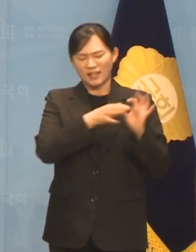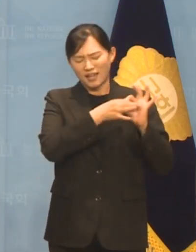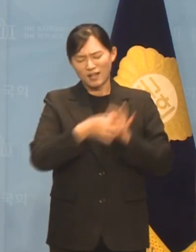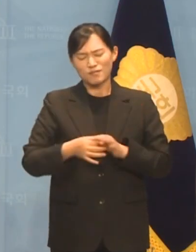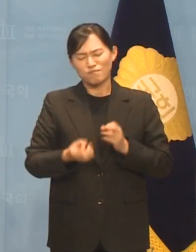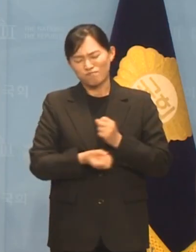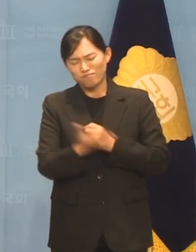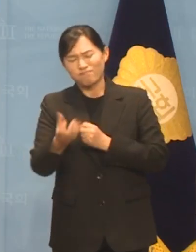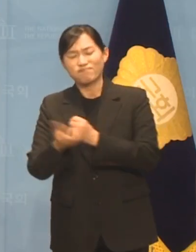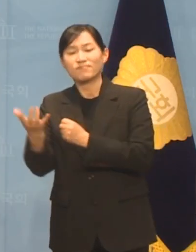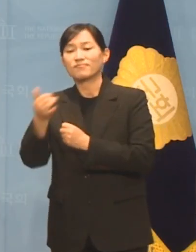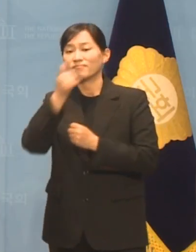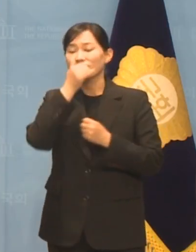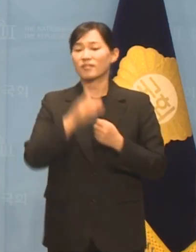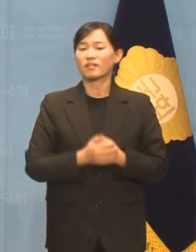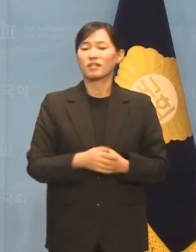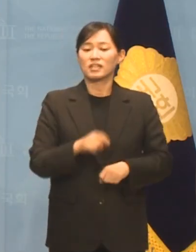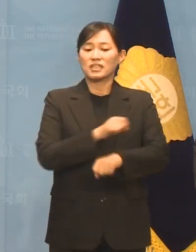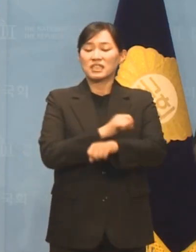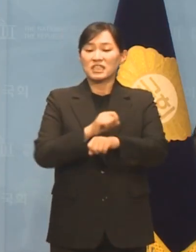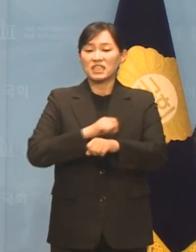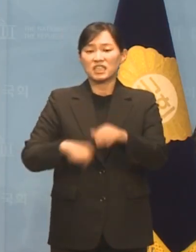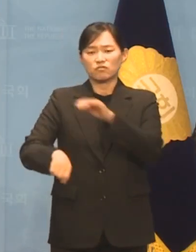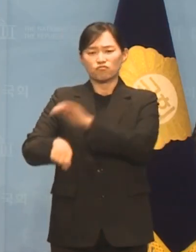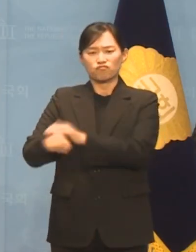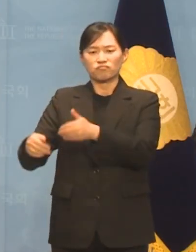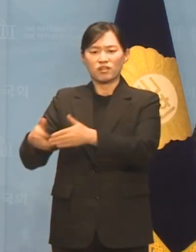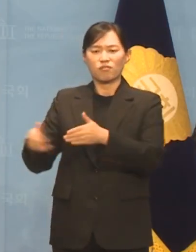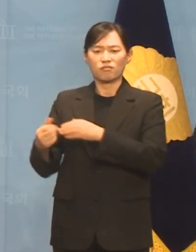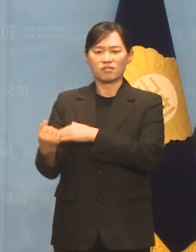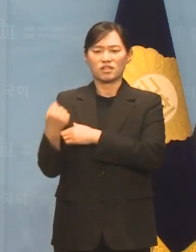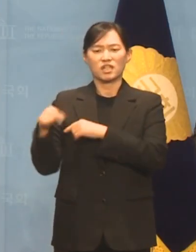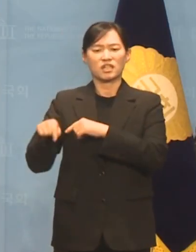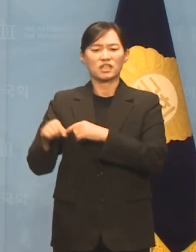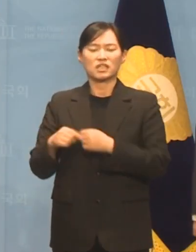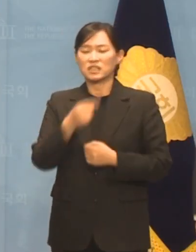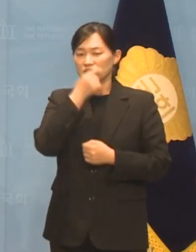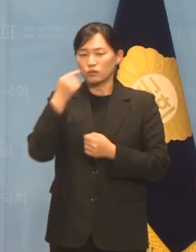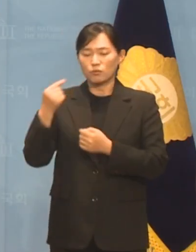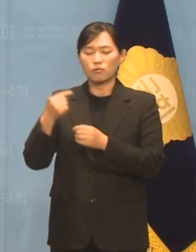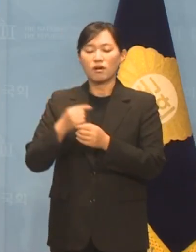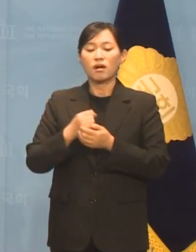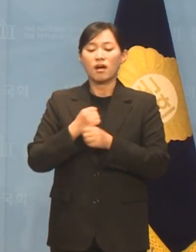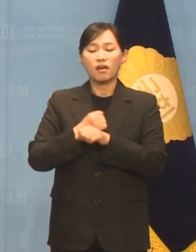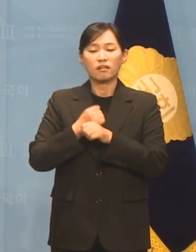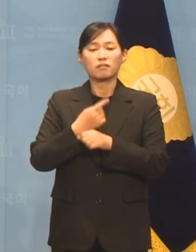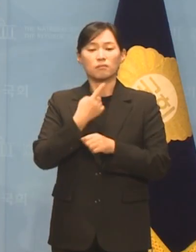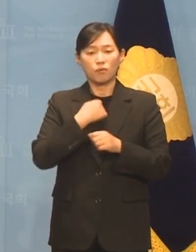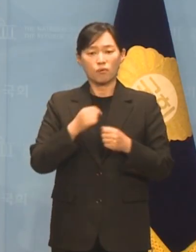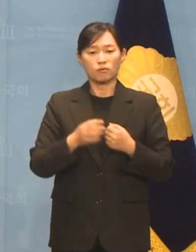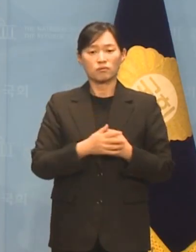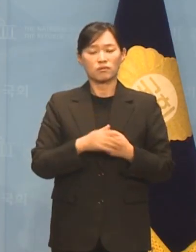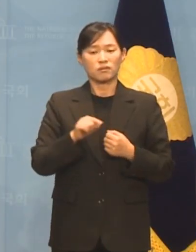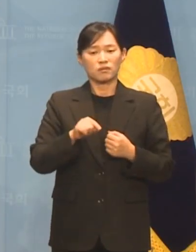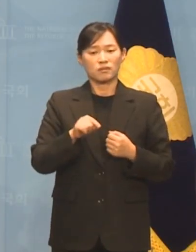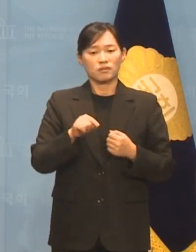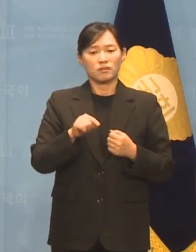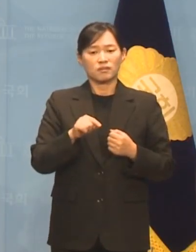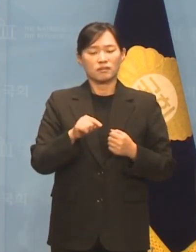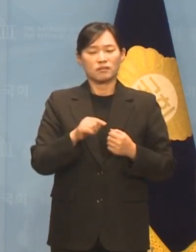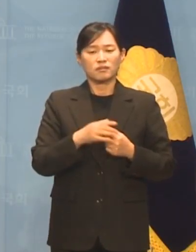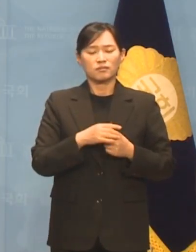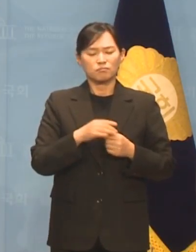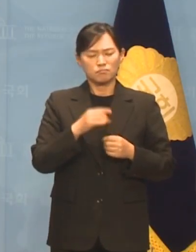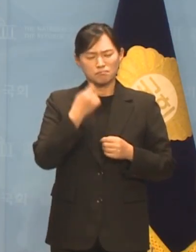유포되고 있습니다. 특히 극우 세력이 부정선거를 주장할 때 근거로 제시했던 형상기억종이와 같은